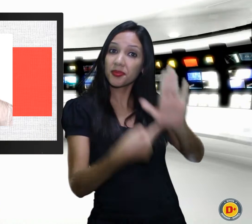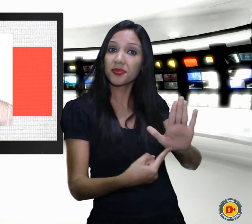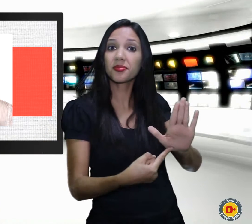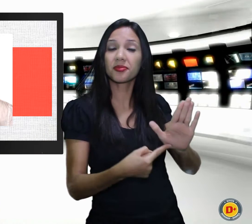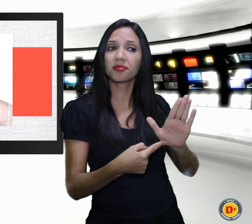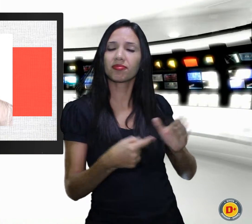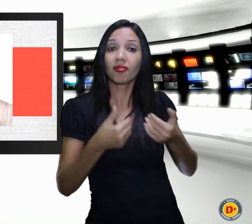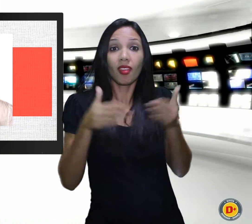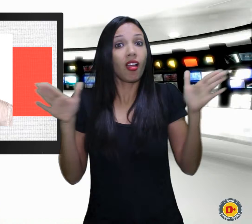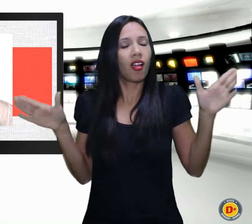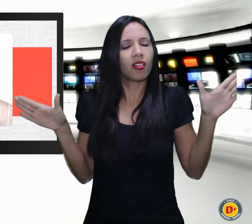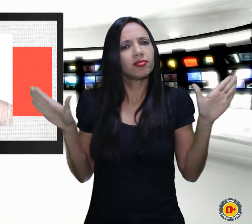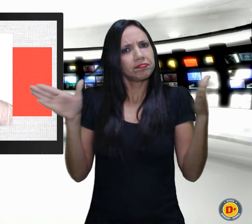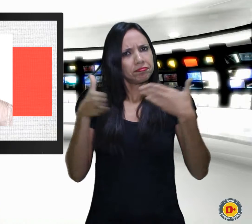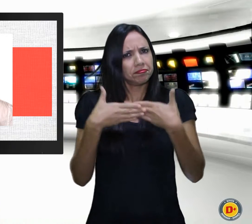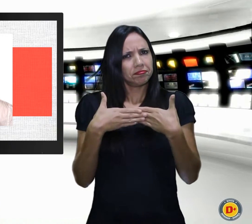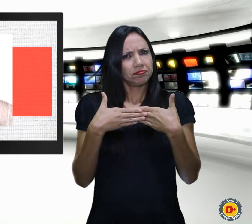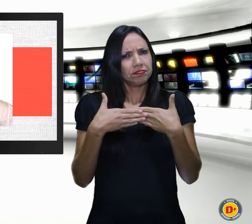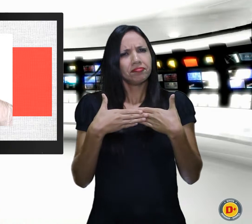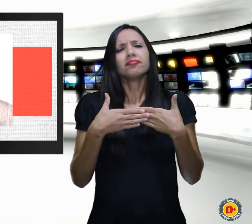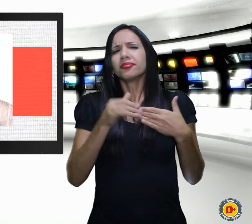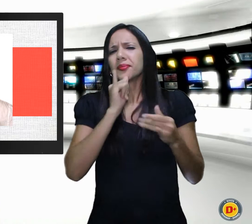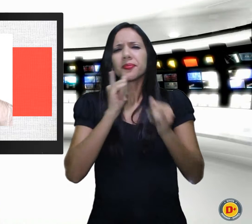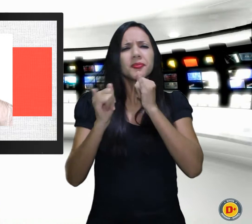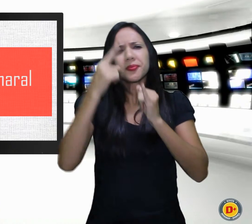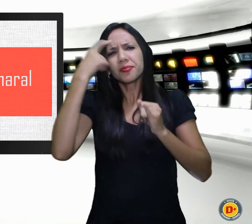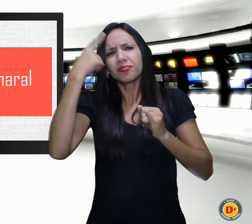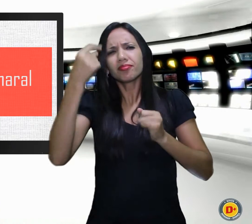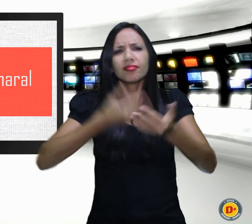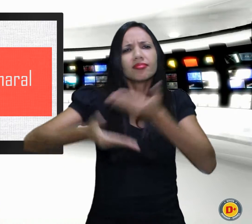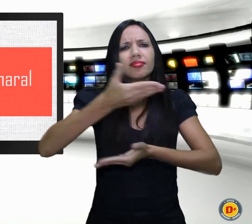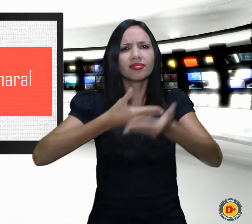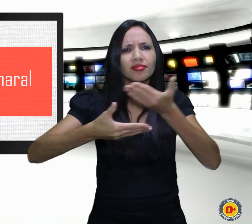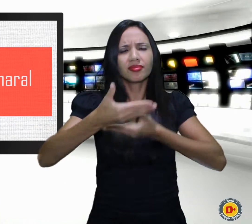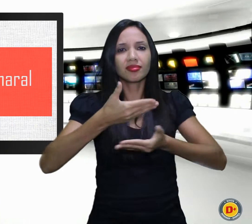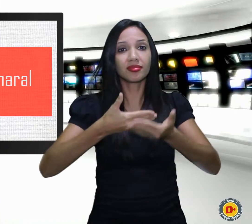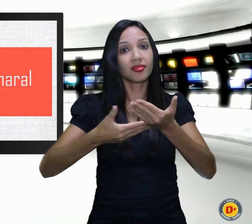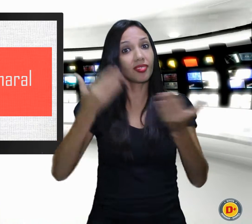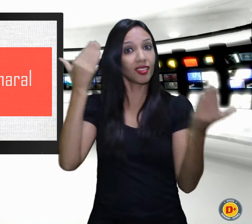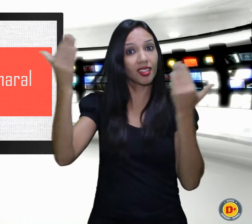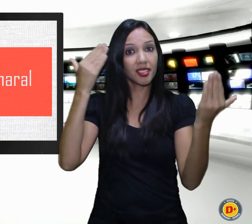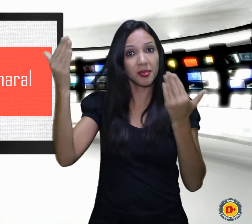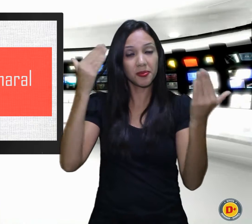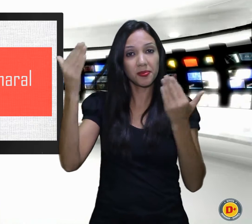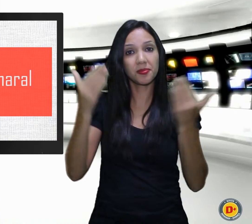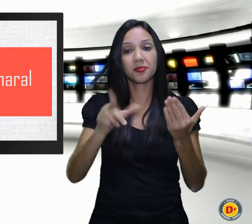resguardar-se, emprestando as ideias debatidas pela psicóloga Lígia Assunção Amaral, saudosa professora